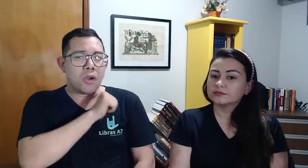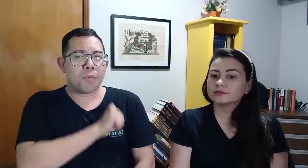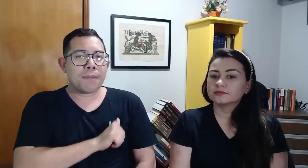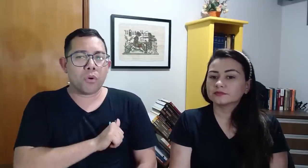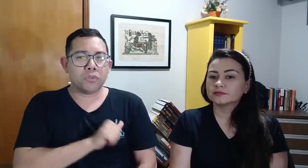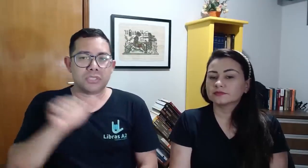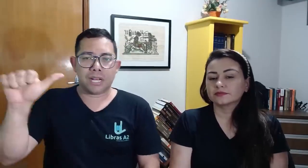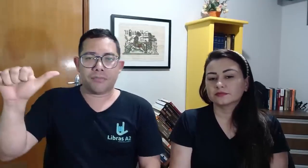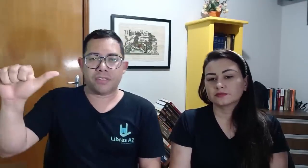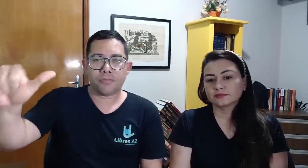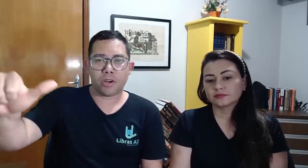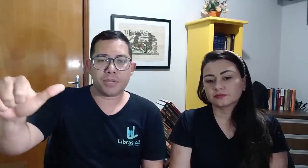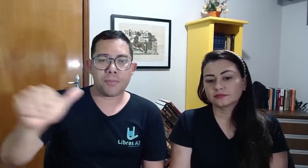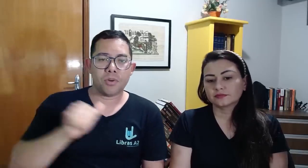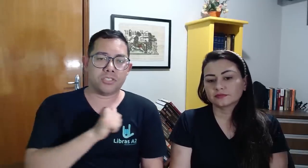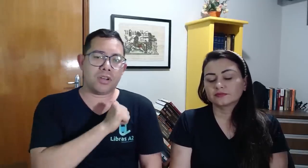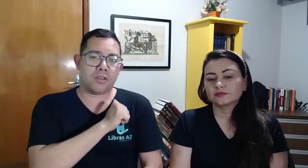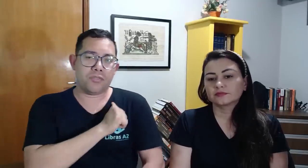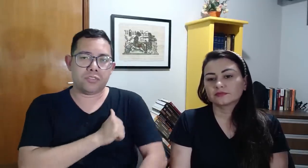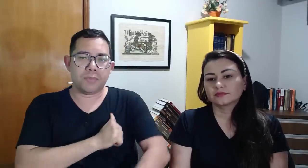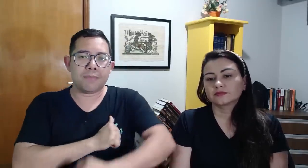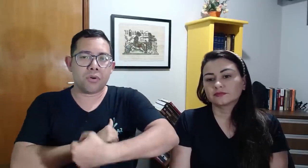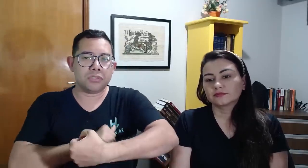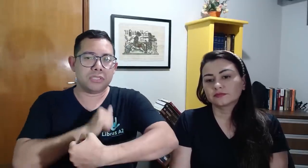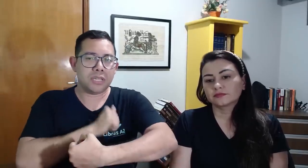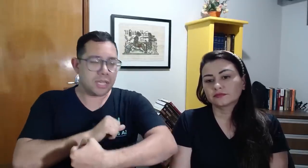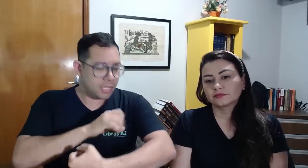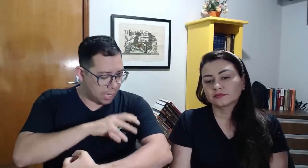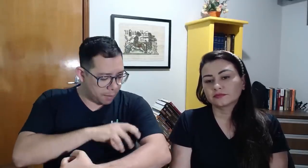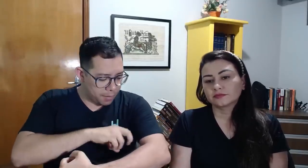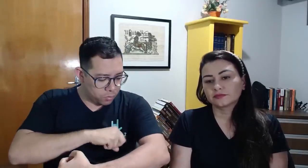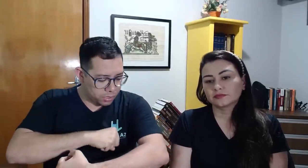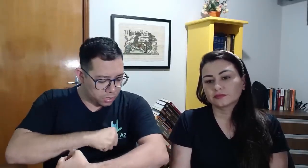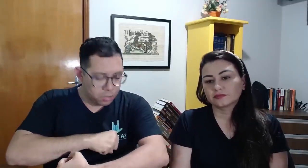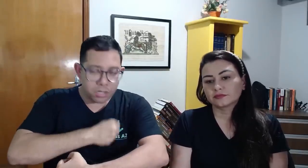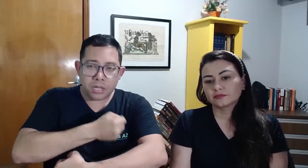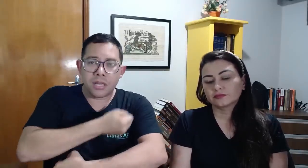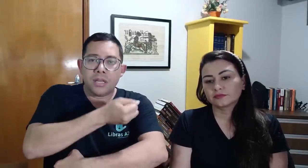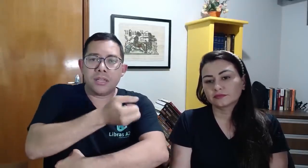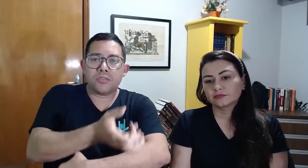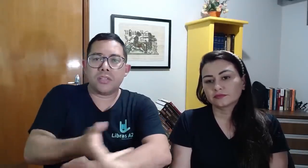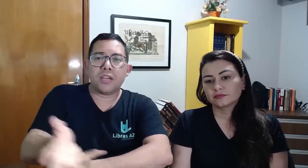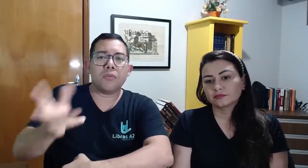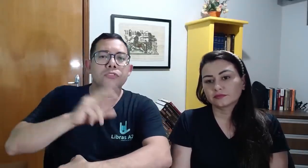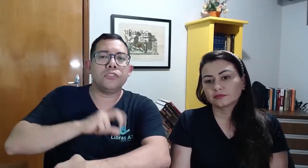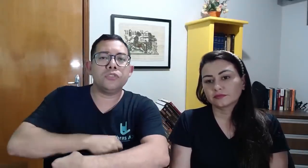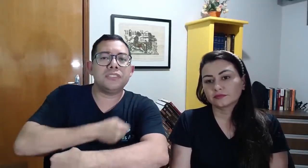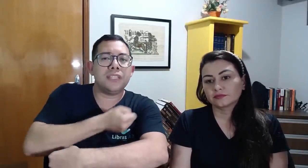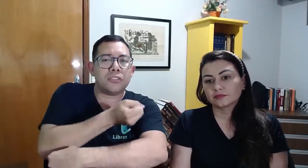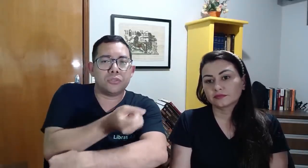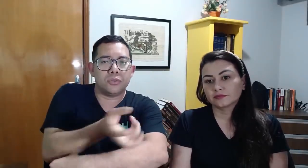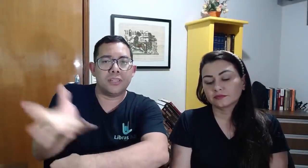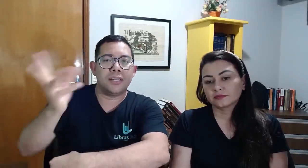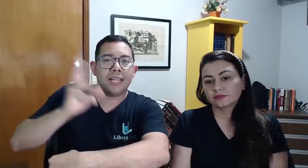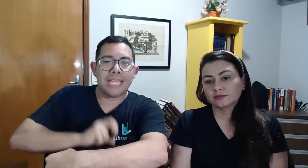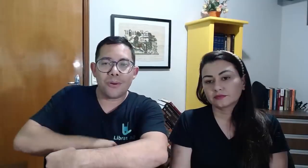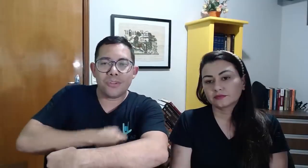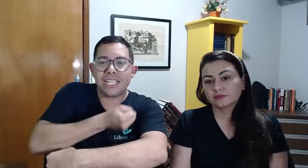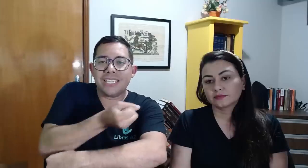uma bolsa. Ela fez a forma da mão assim, ó. Fez uma bolsa e ela pegou aqui, ó. Que isso aqui é como se fosse o cesto, da onde ele